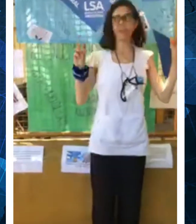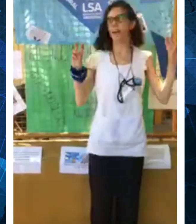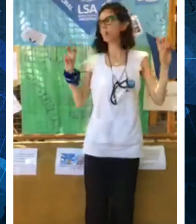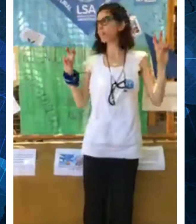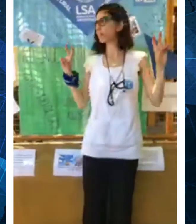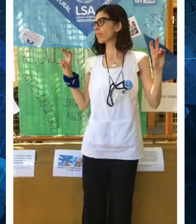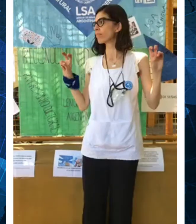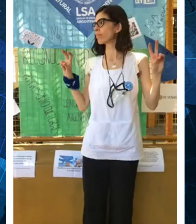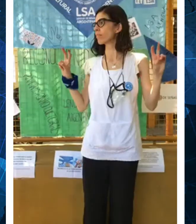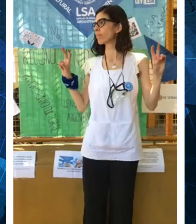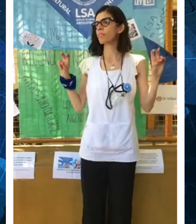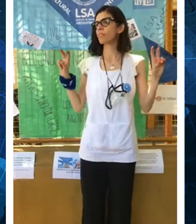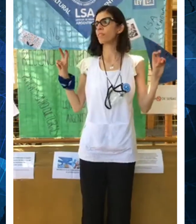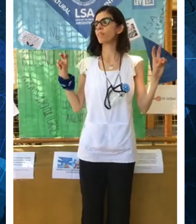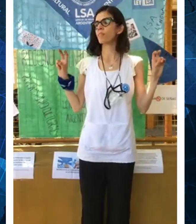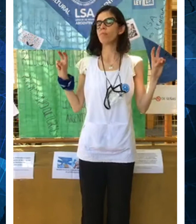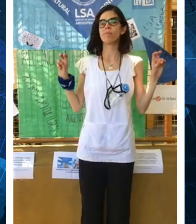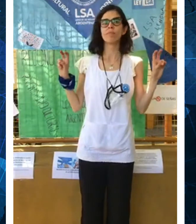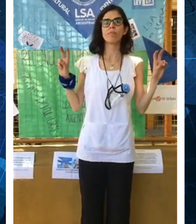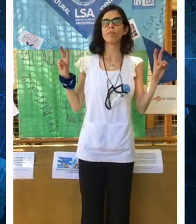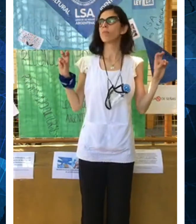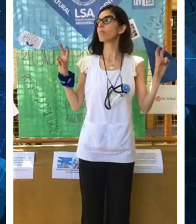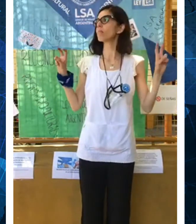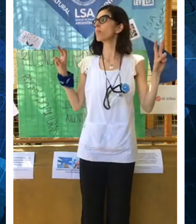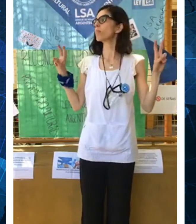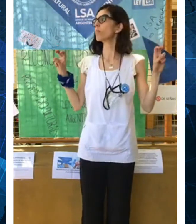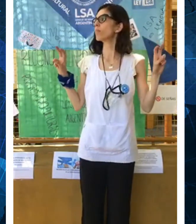Muchísimas gracias. Ahora invito a Valeria González.